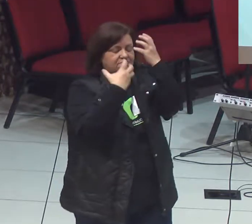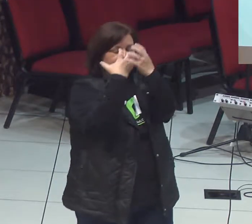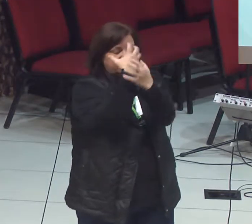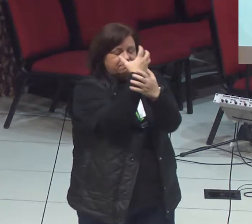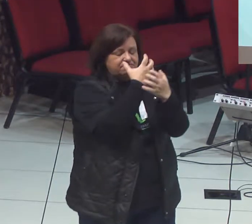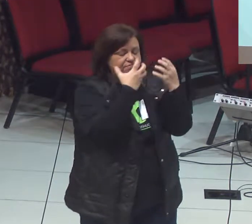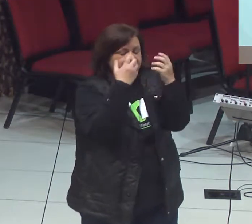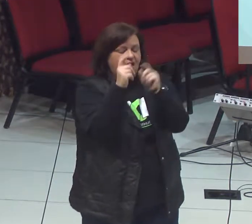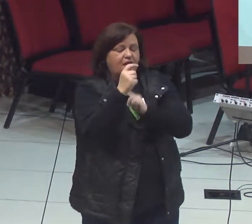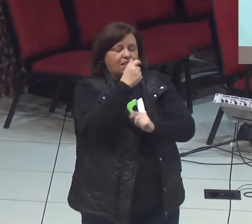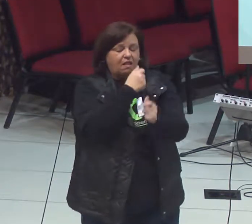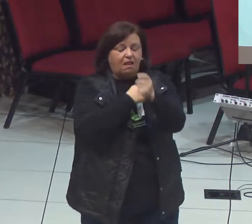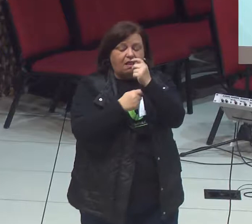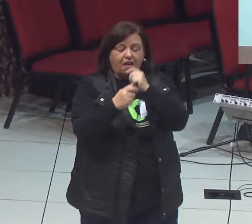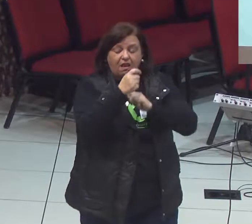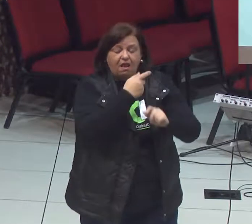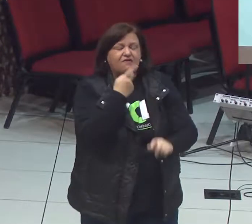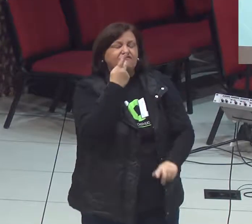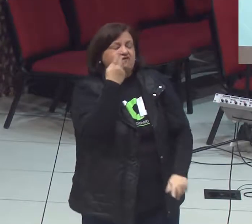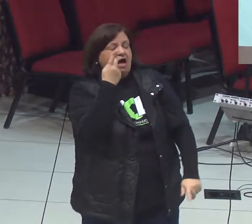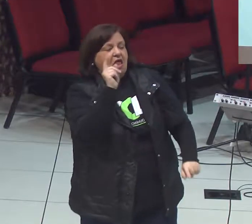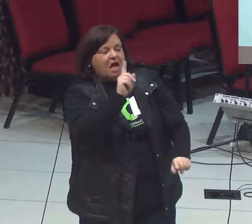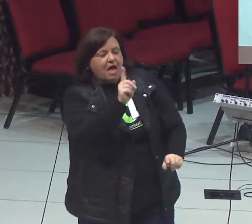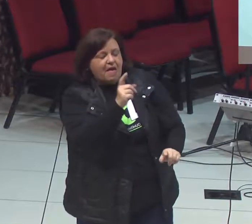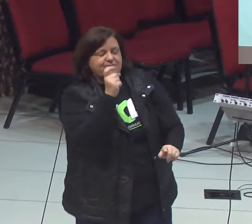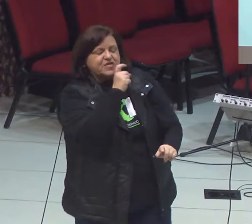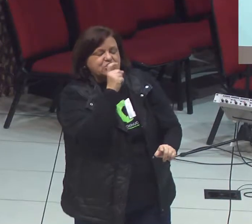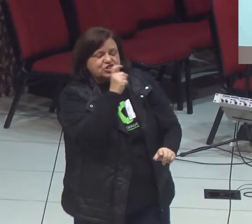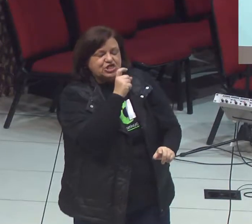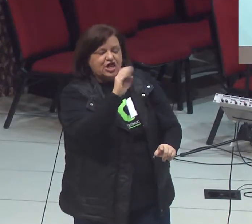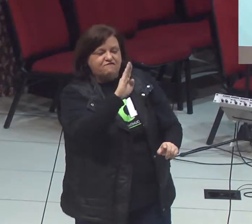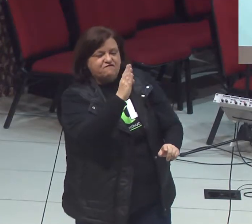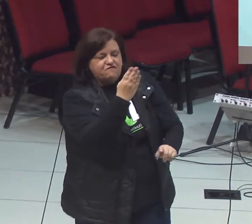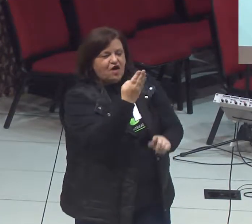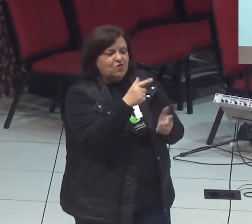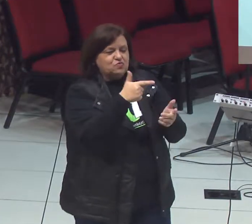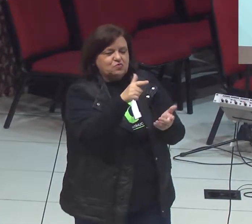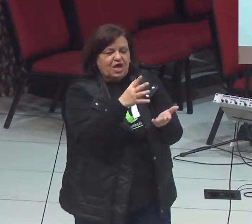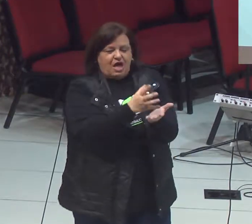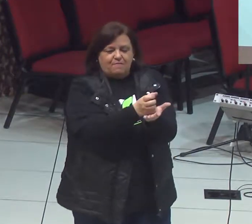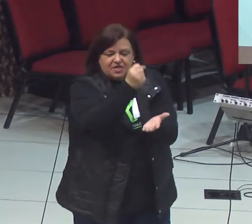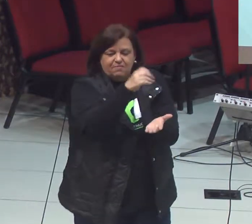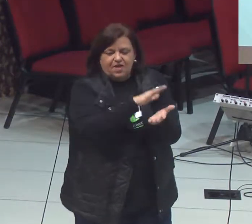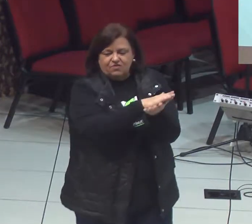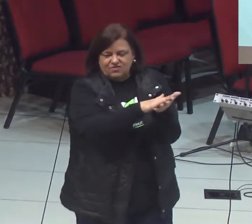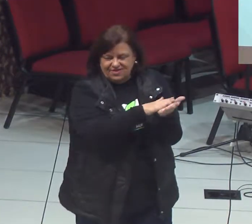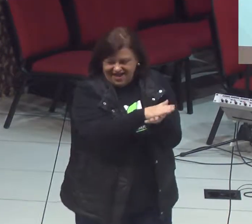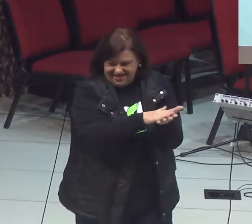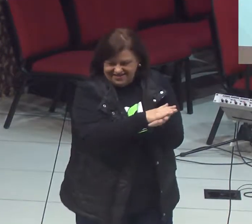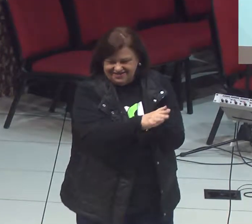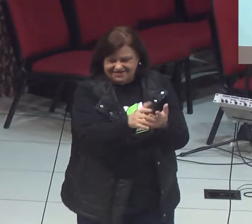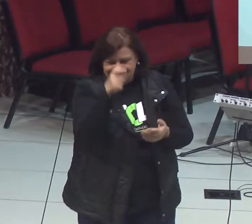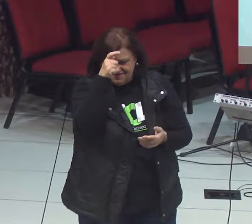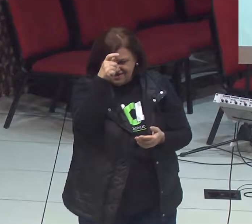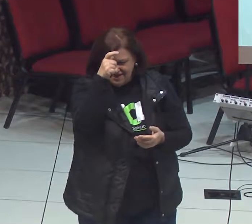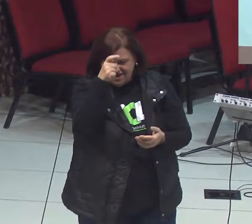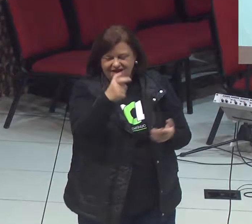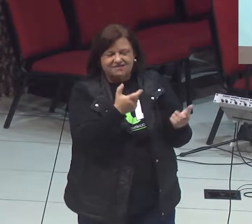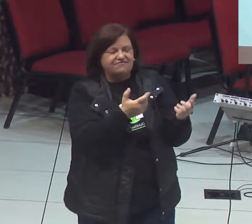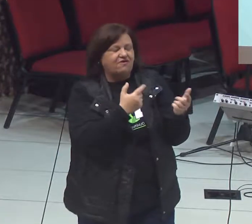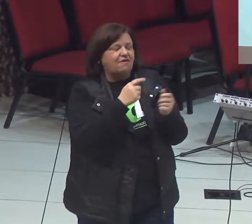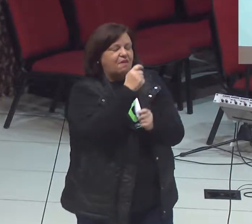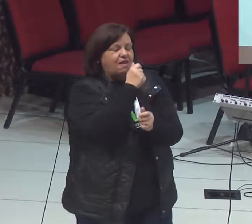distorcida para nos confundir, ou para nos enganar, ou para nos iludir.